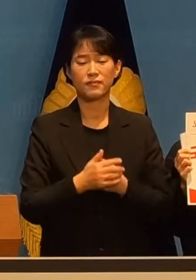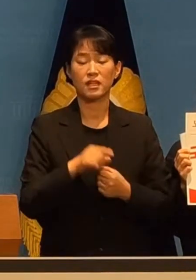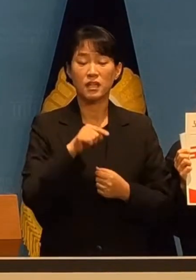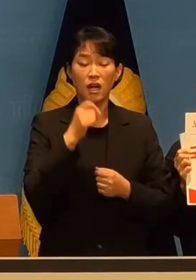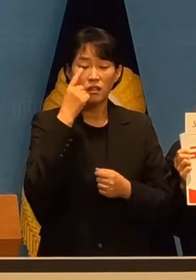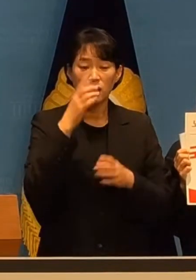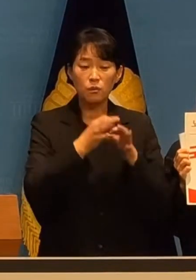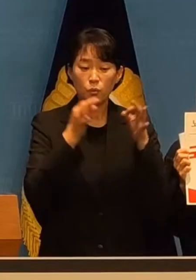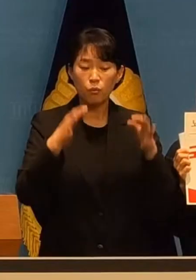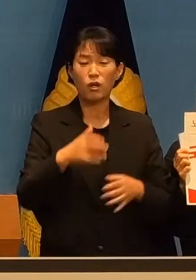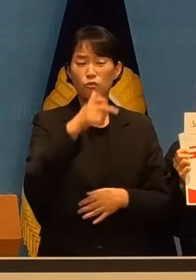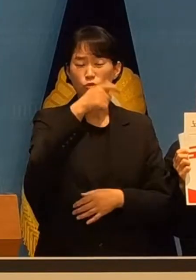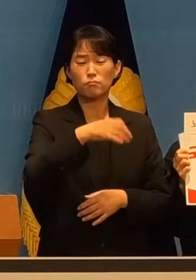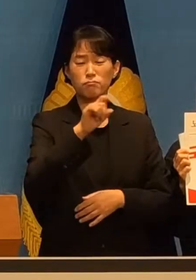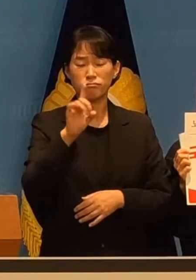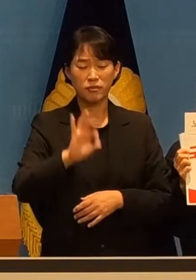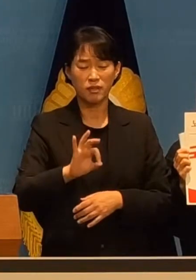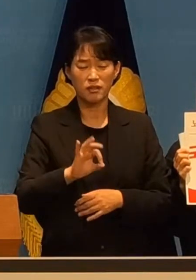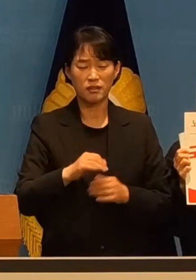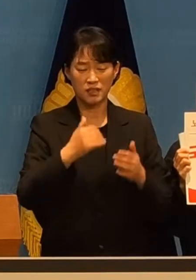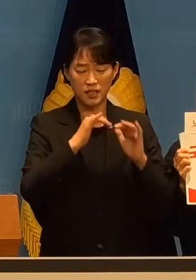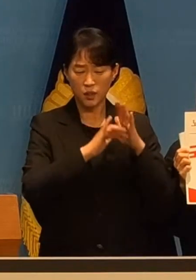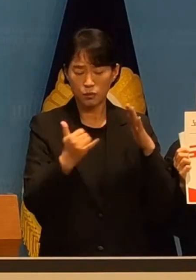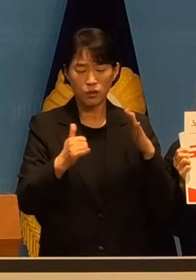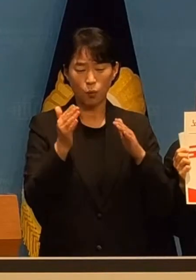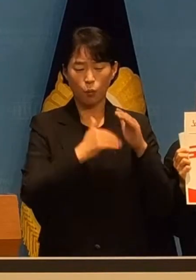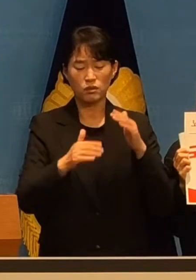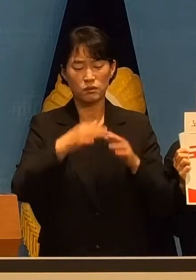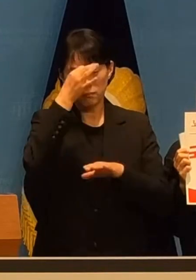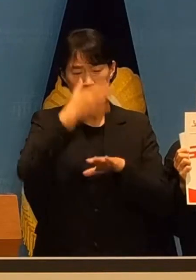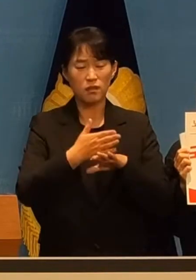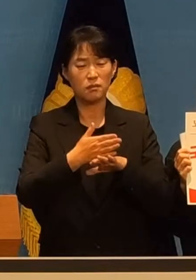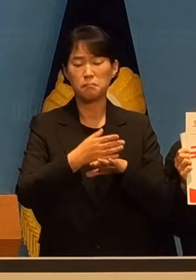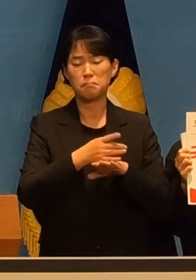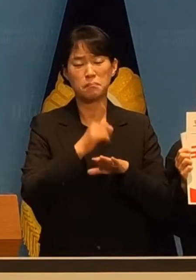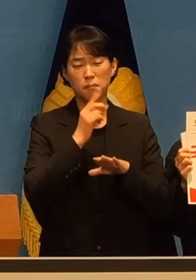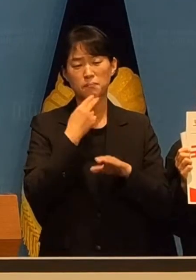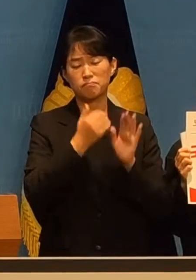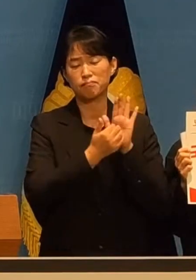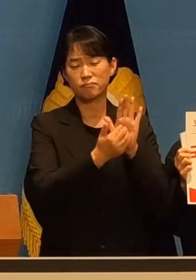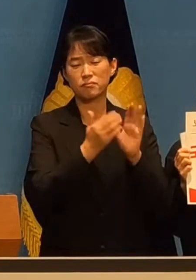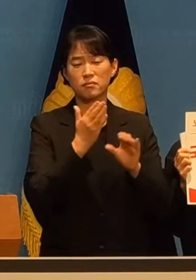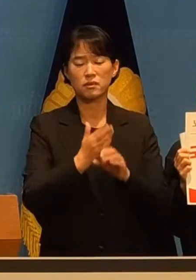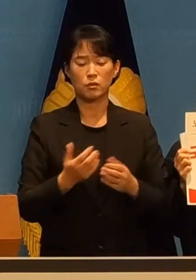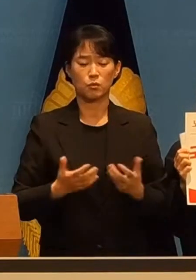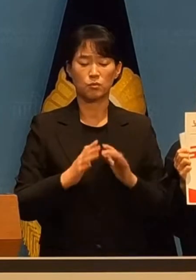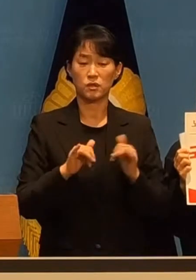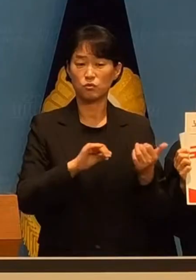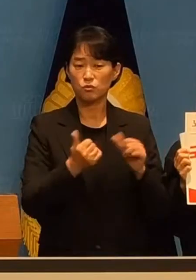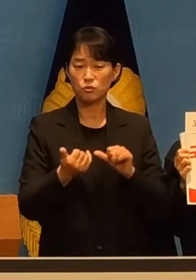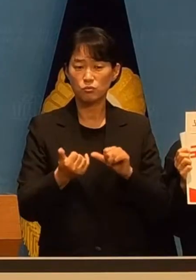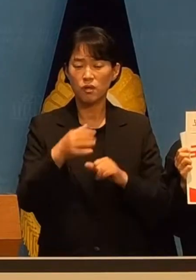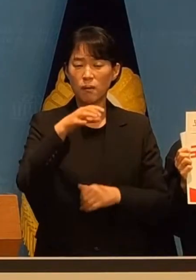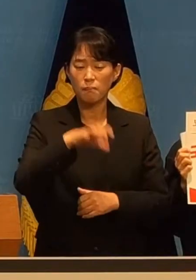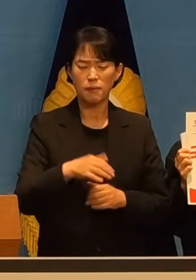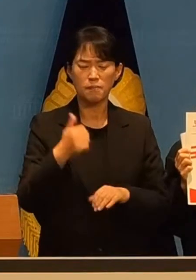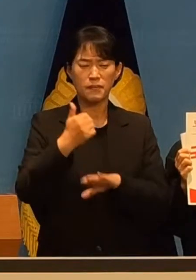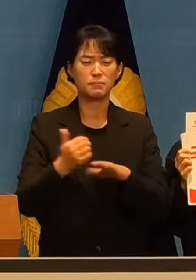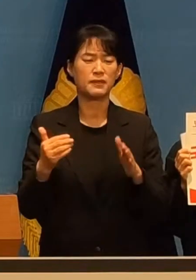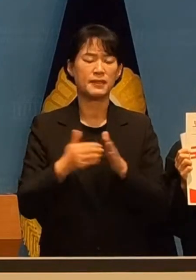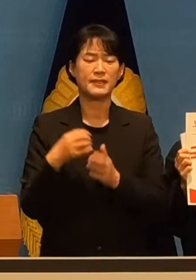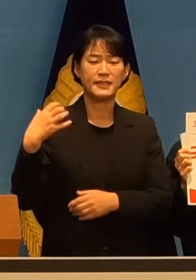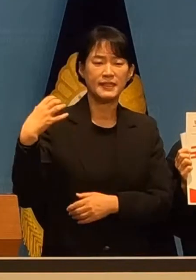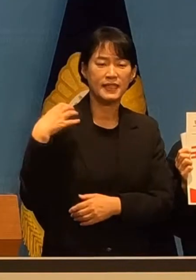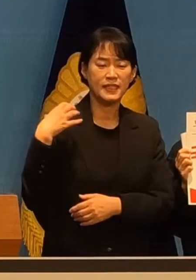동안 쿠팡은 유족에게 공식적인 사과도 거부하고 있습니다. 노동자의 죽음 앞에 끝까지